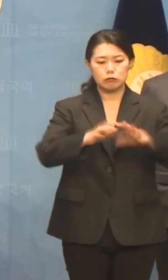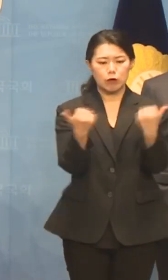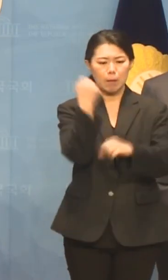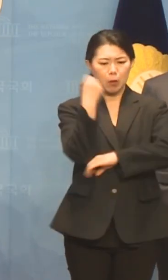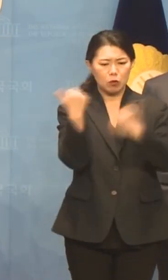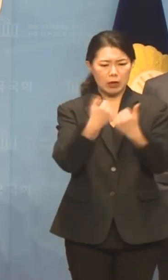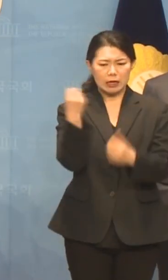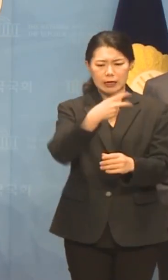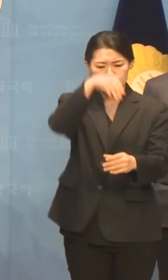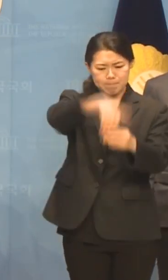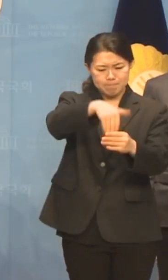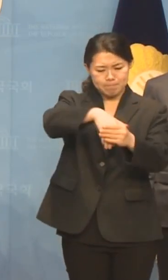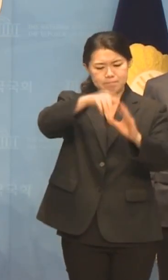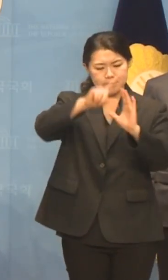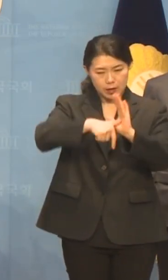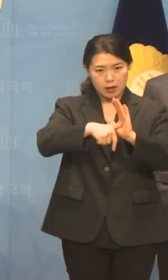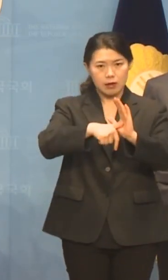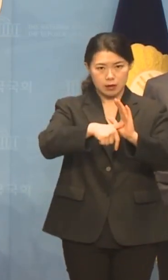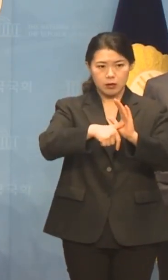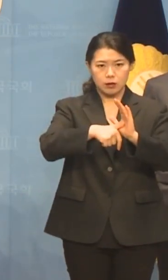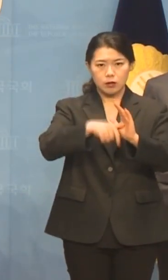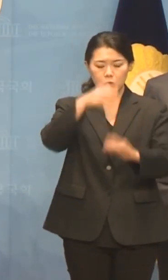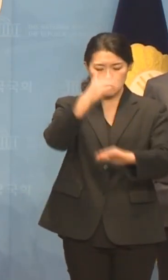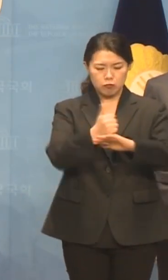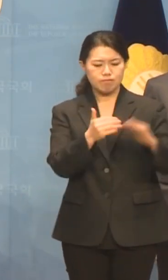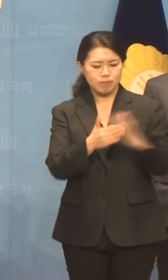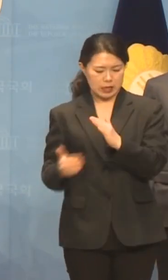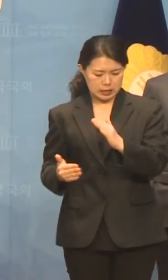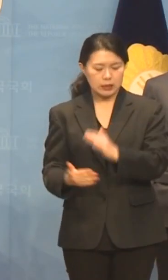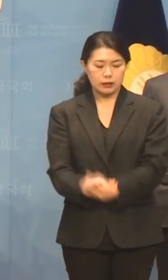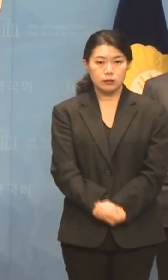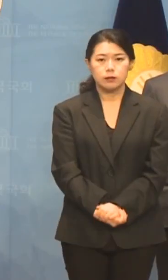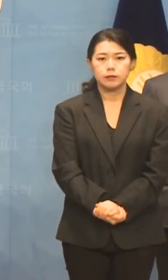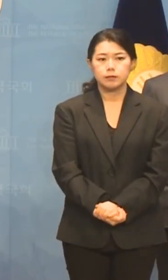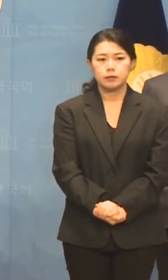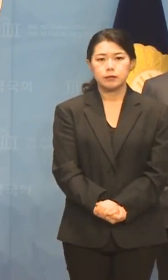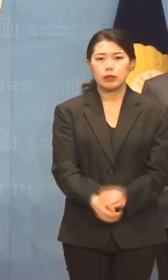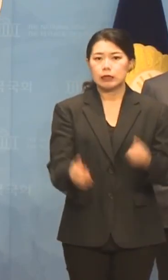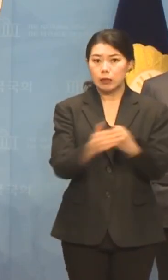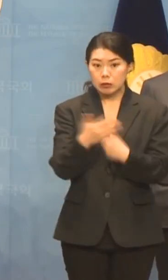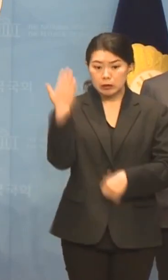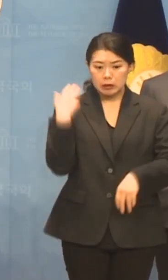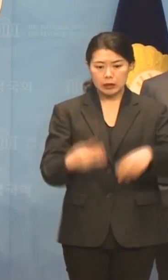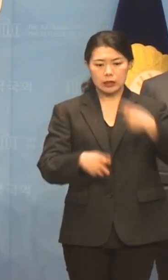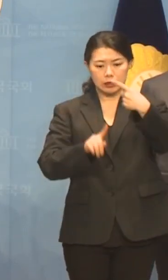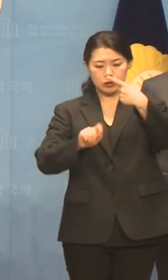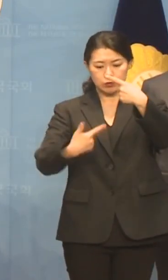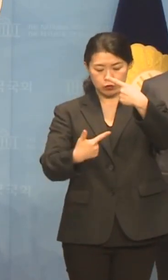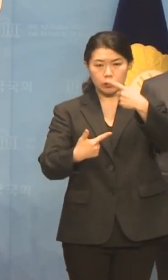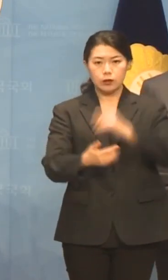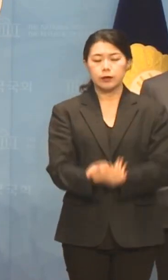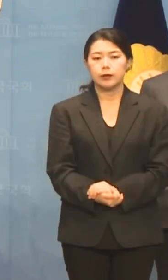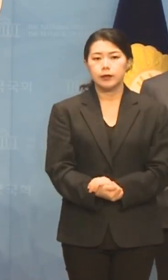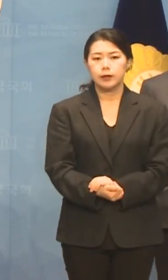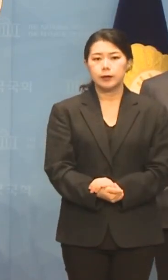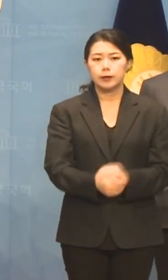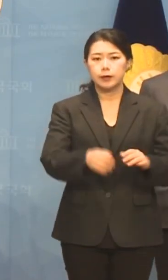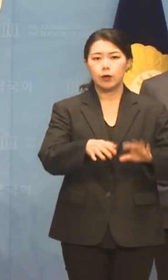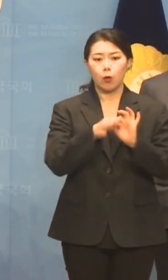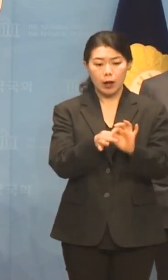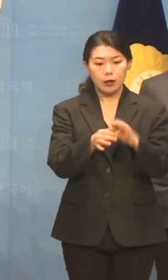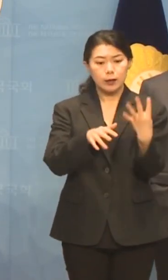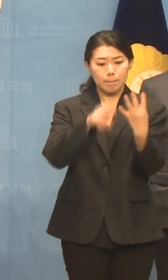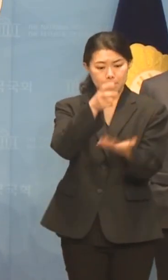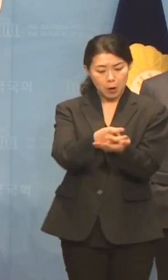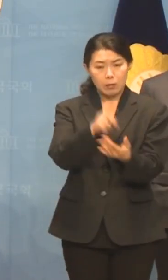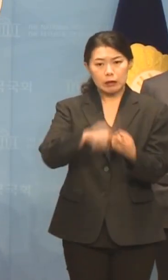본회의 재의결 표결에서 최종 부결되었다. 이에 우리는 지난 1월 16일 농업민생사법에 대한